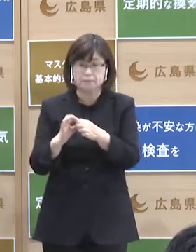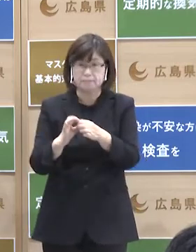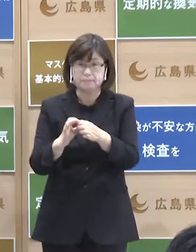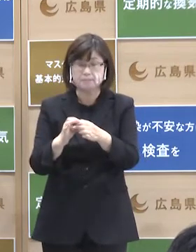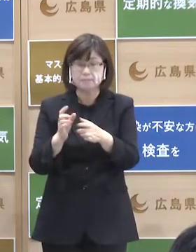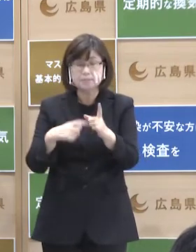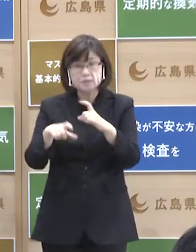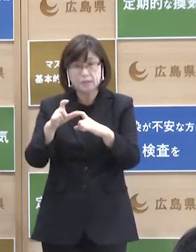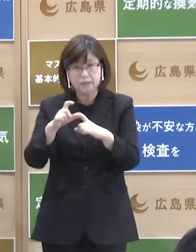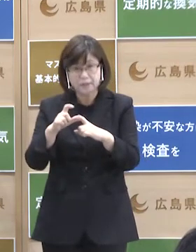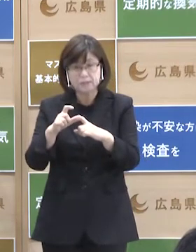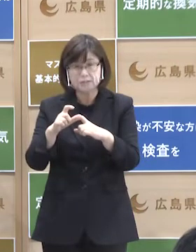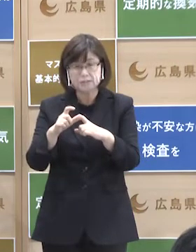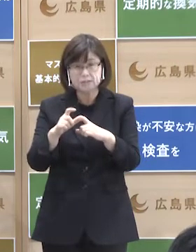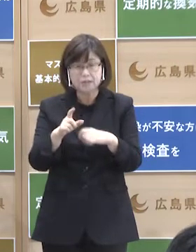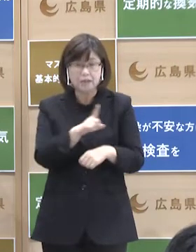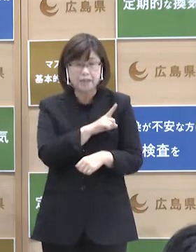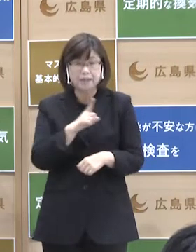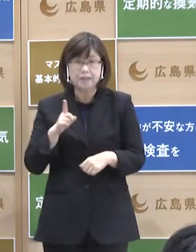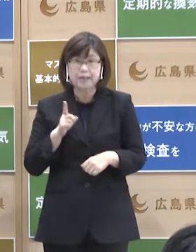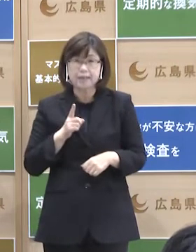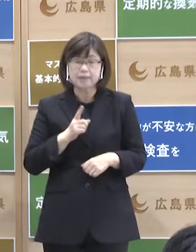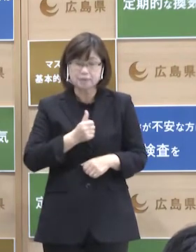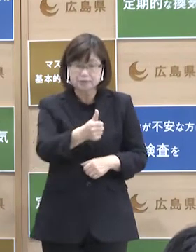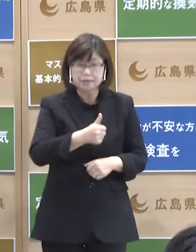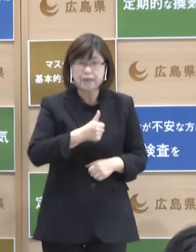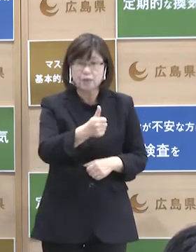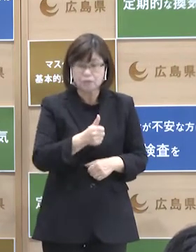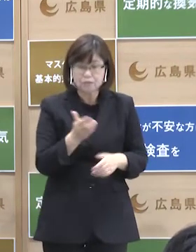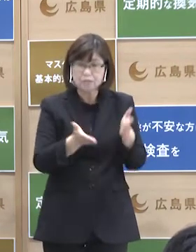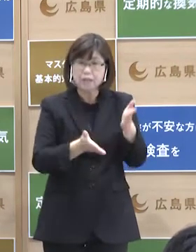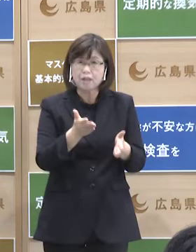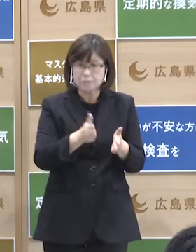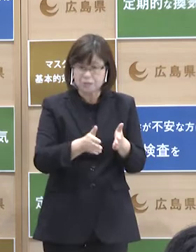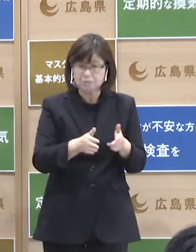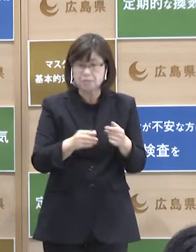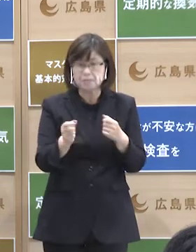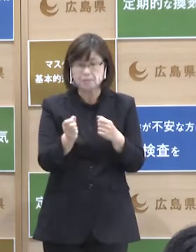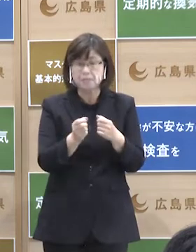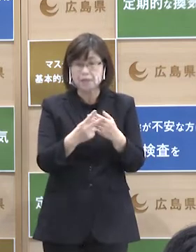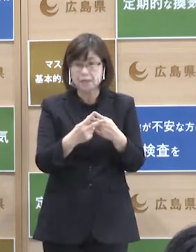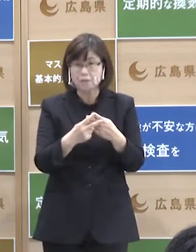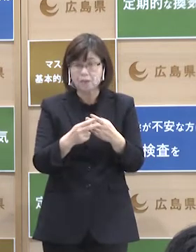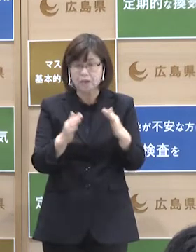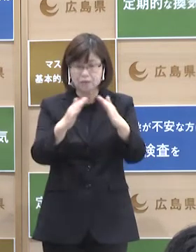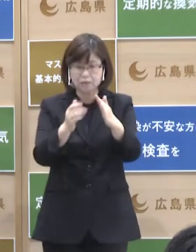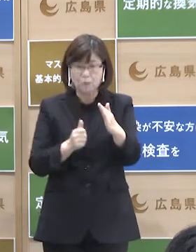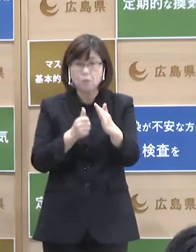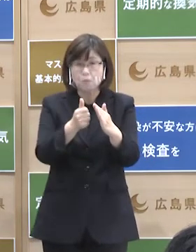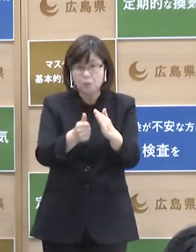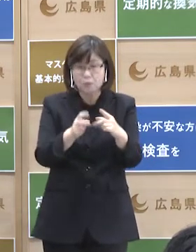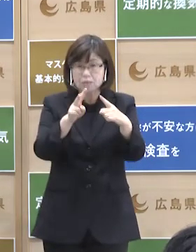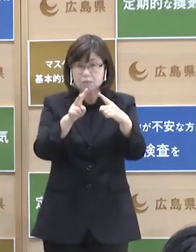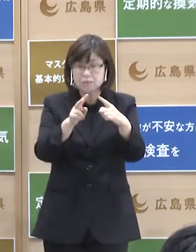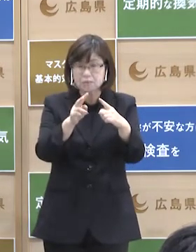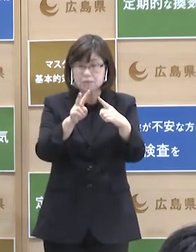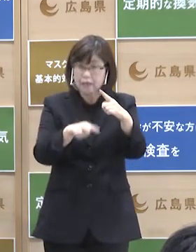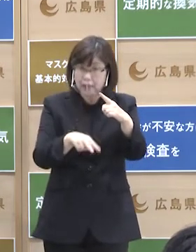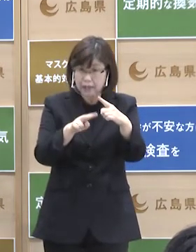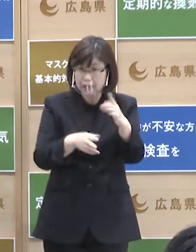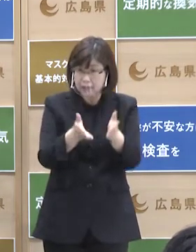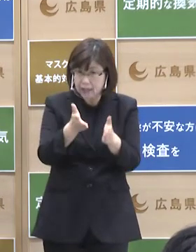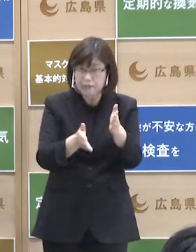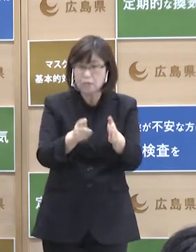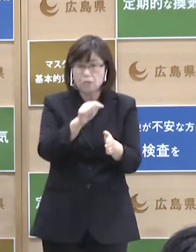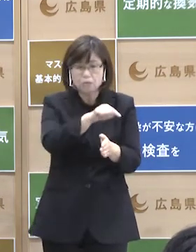に加えてデイサービスなどの通所事業所や訪問介護などの訪問系事業所でも勤怠